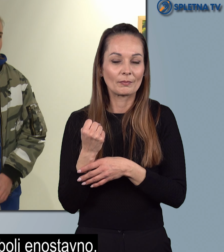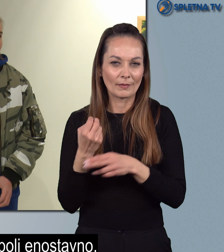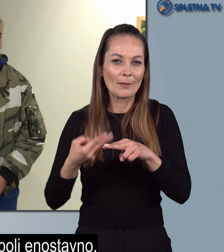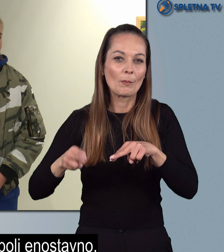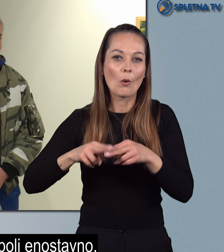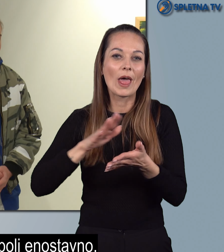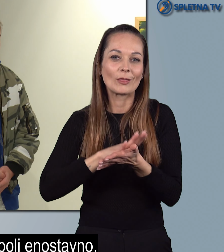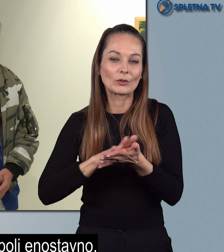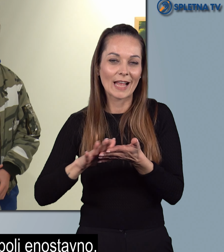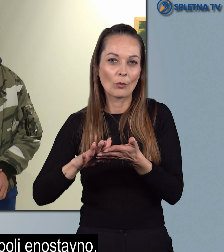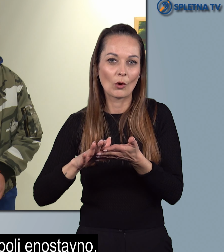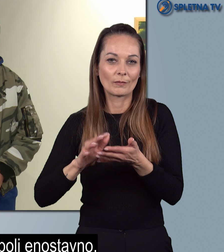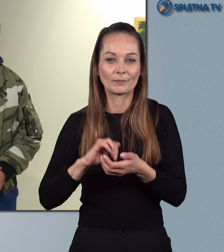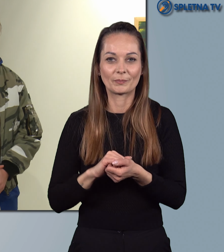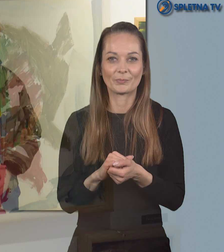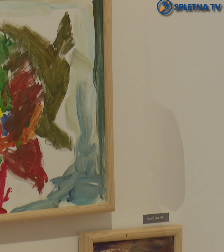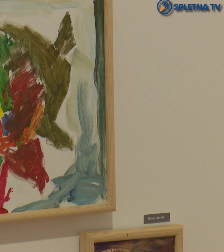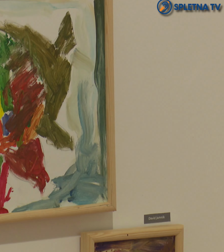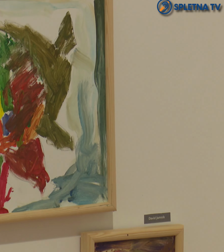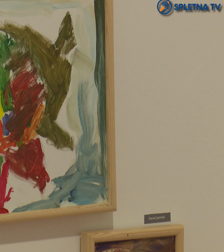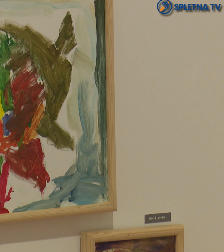bolj enostavno.